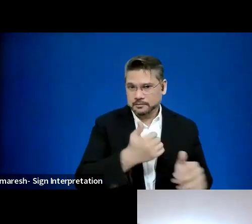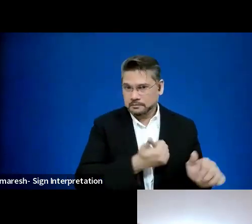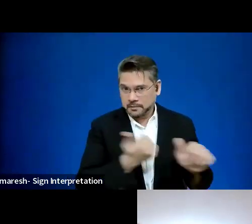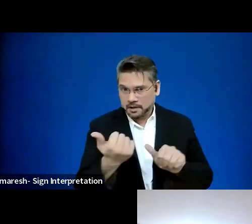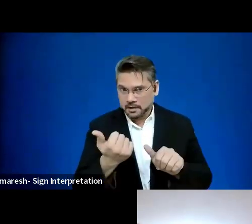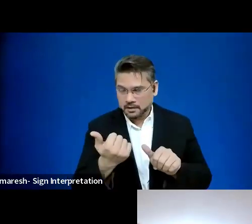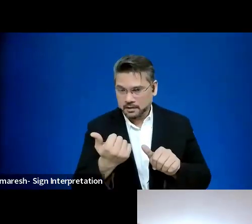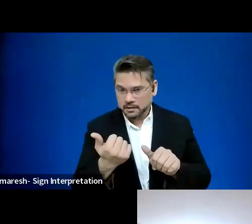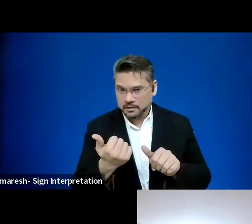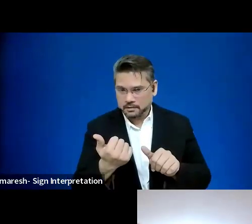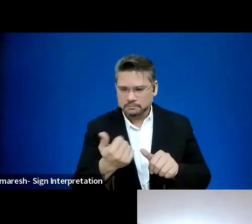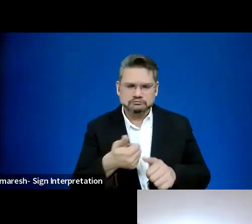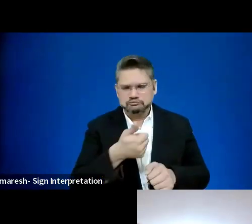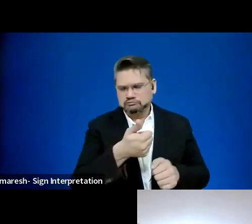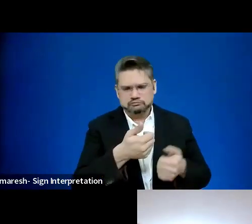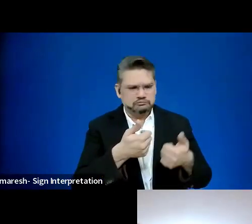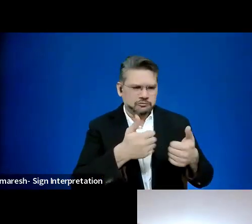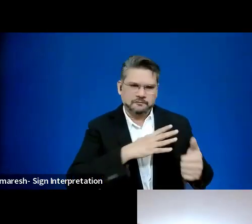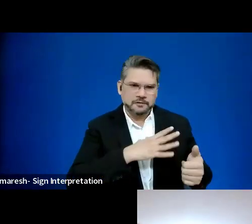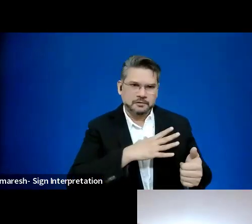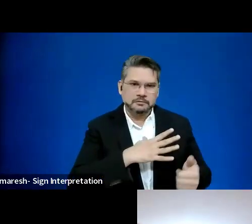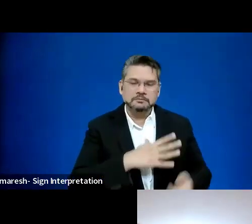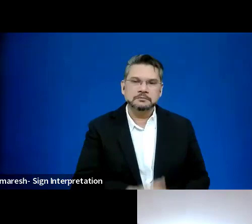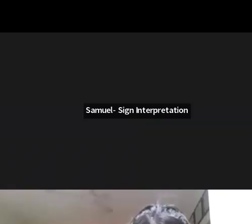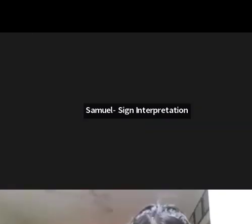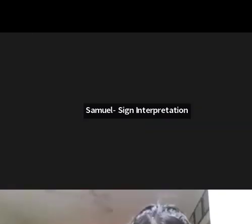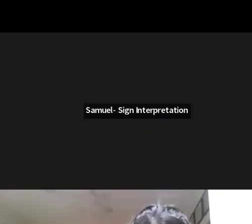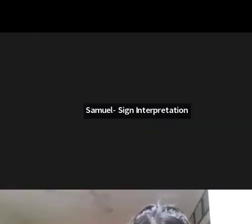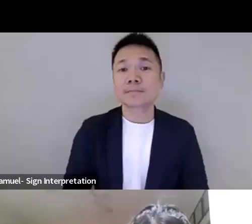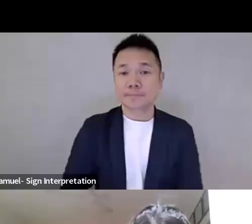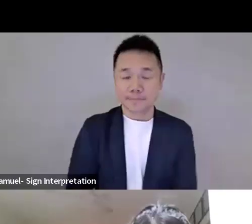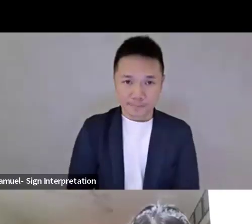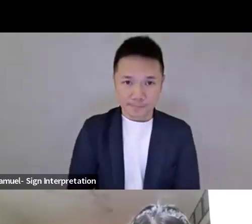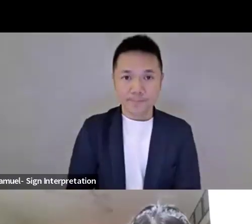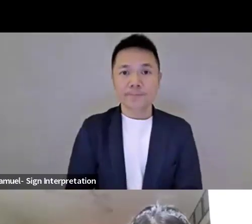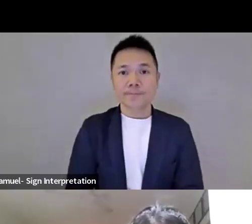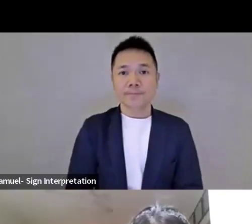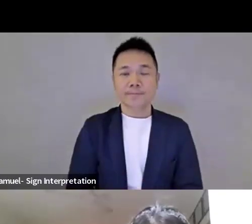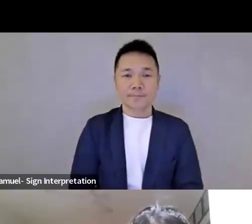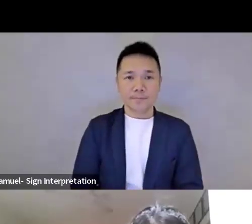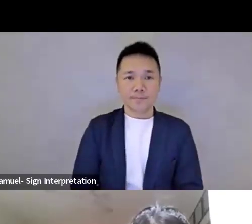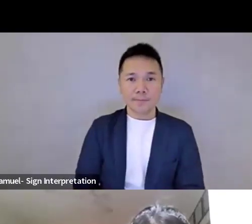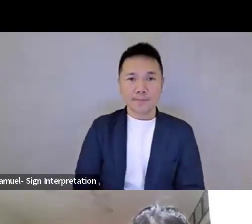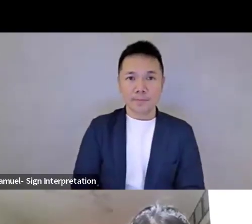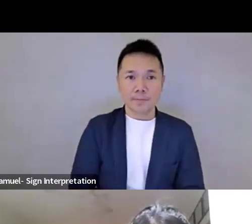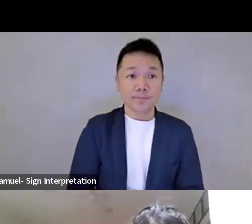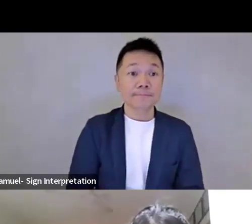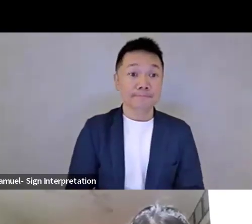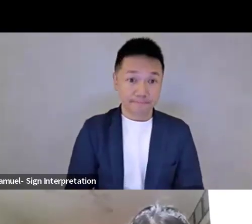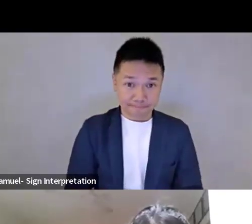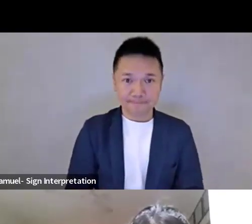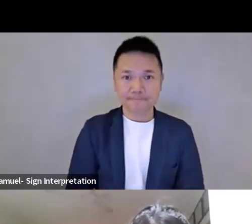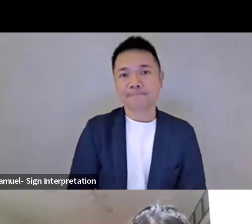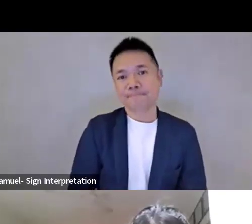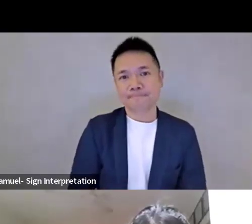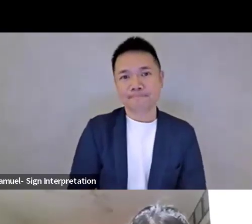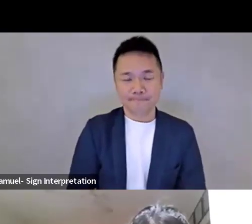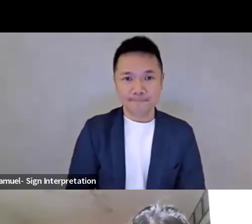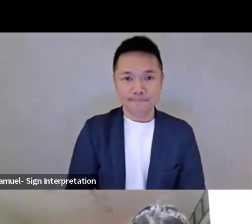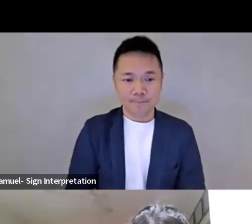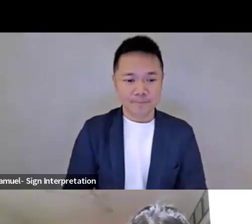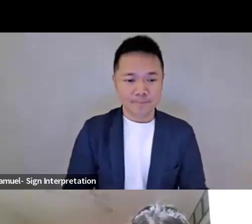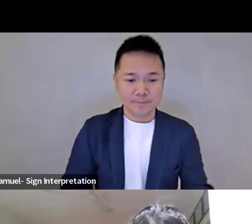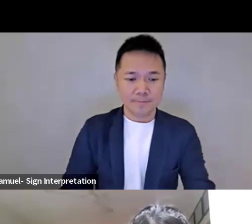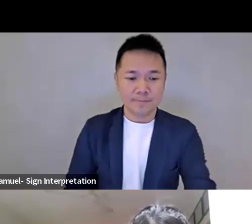哦，我可以之后再让你发言，就是先让其他的讲者先发言。